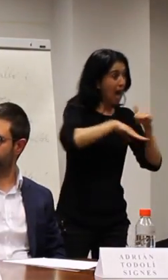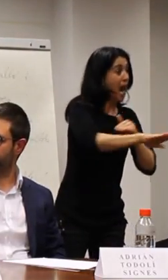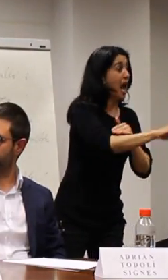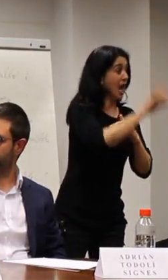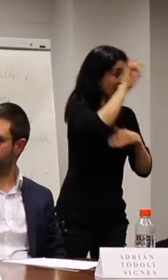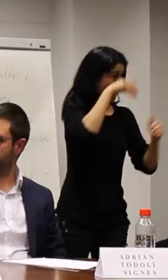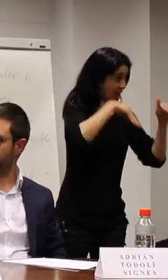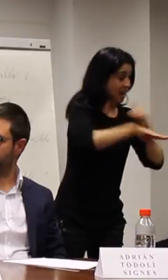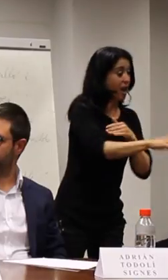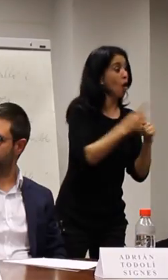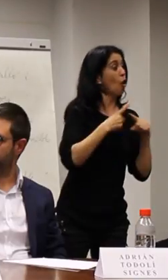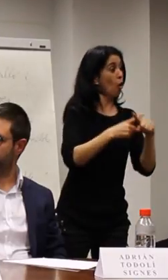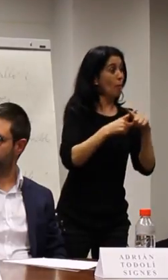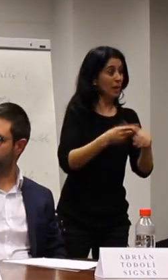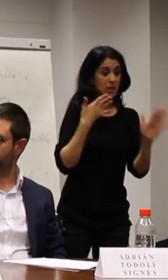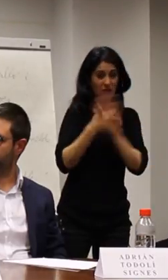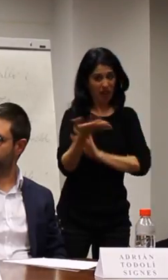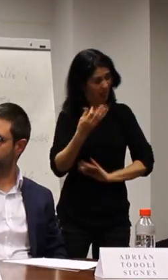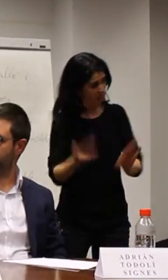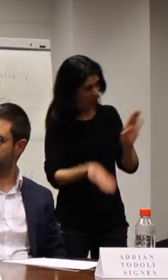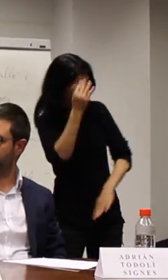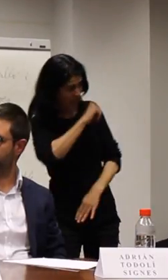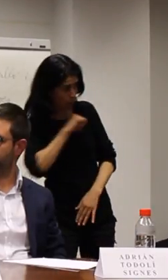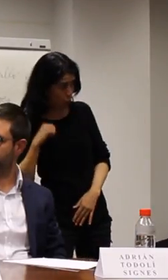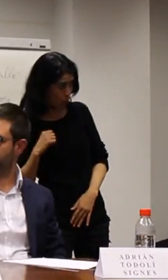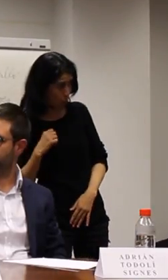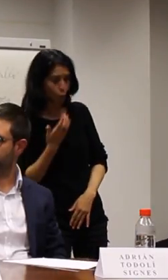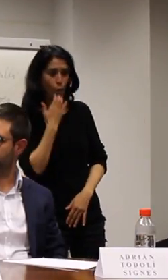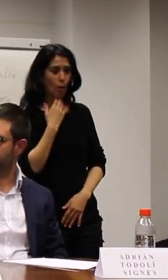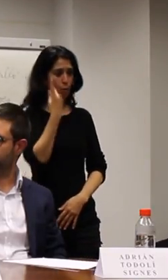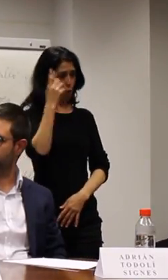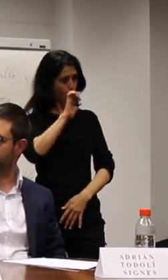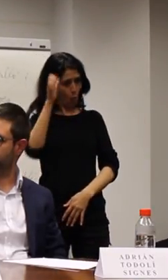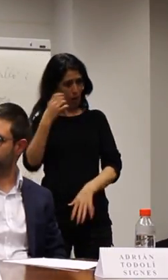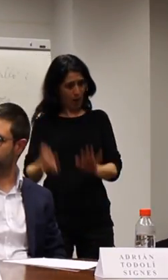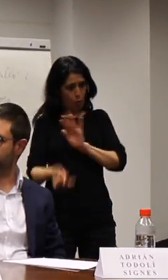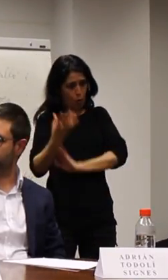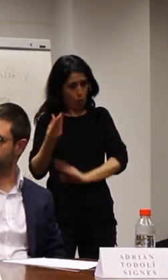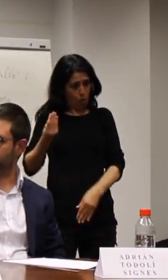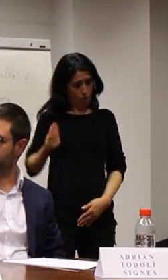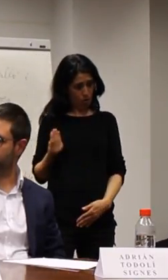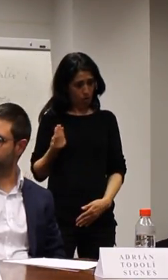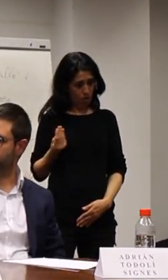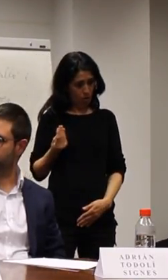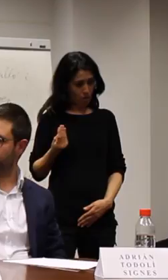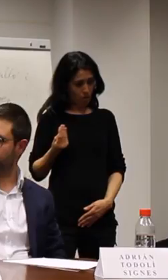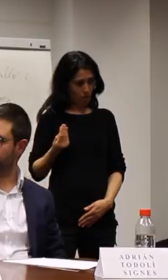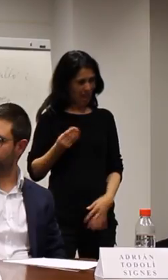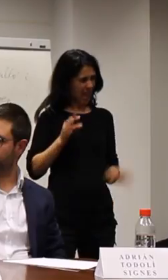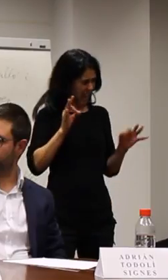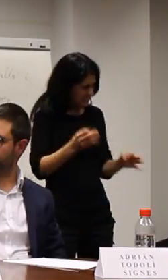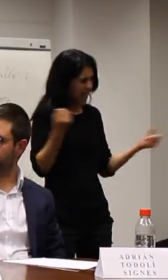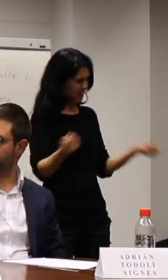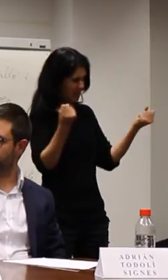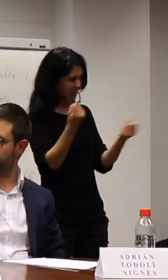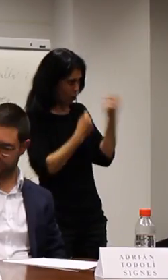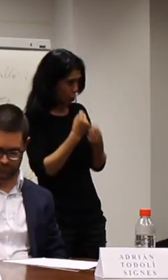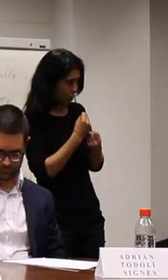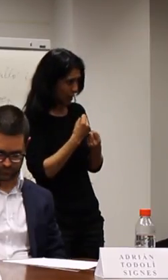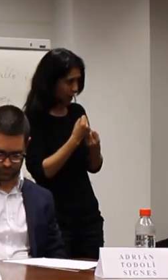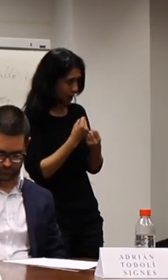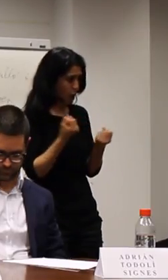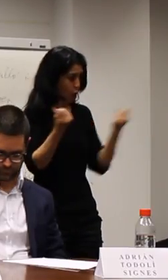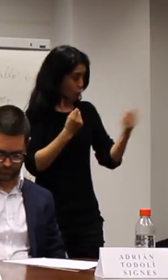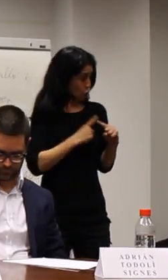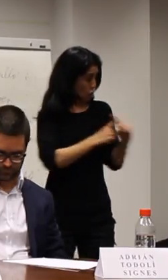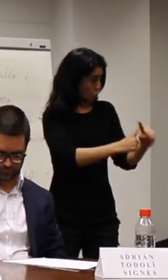de lucro, es en el momento en el que yo genero un euro en mi cartera. Por una actividad económica. Una actividad económica que es compartir un coche